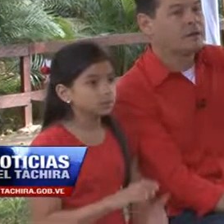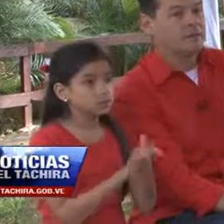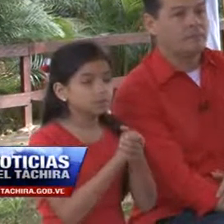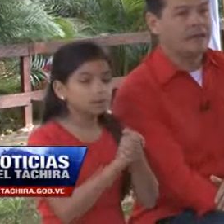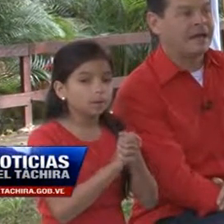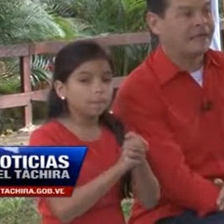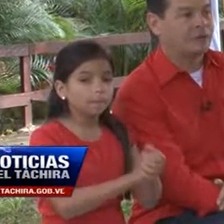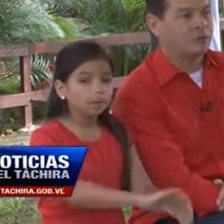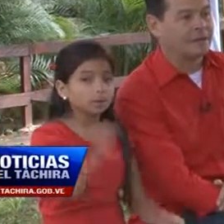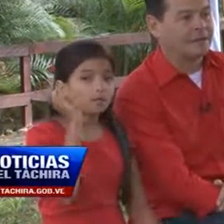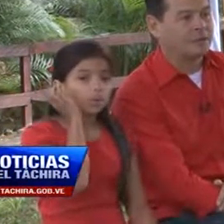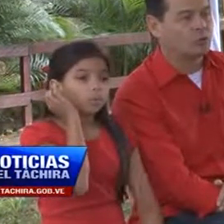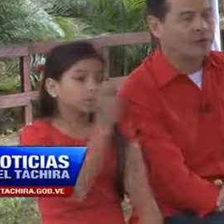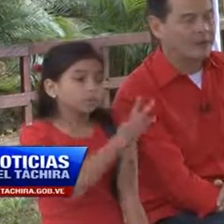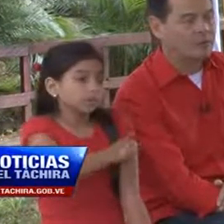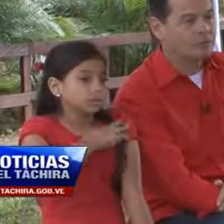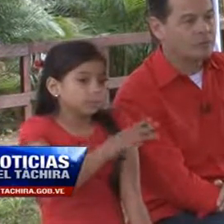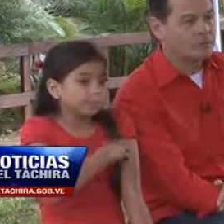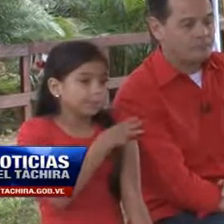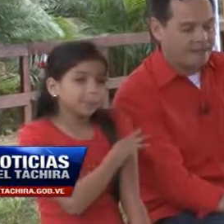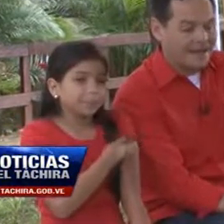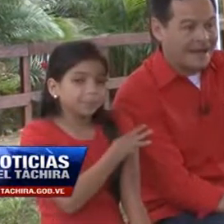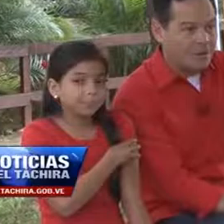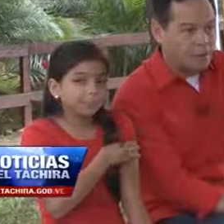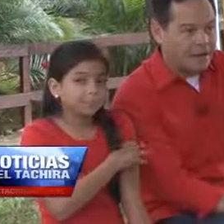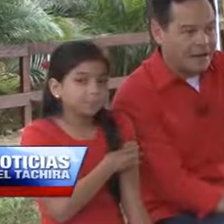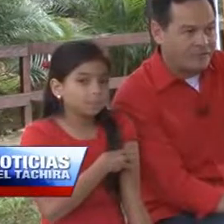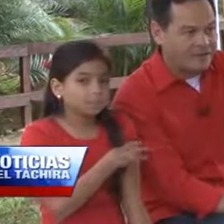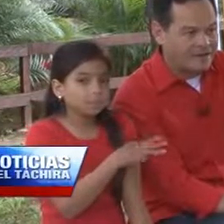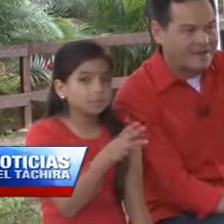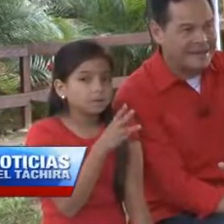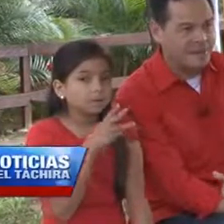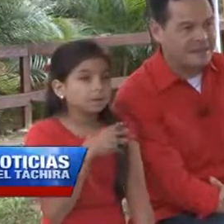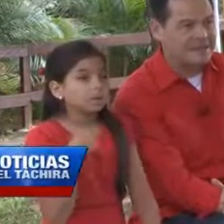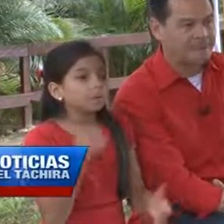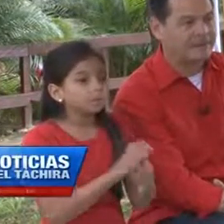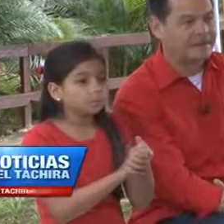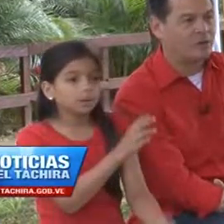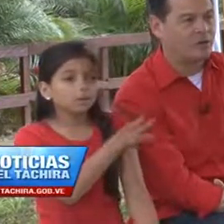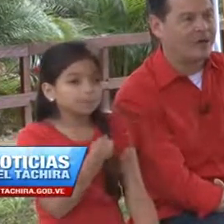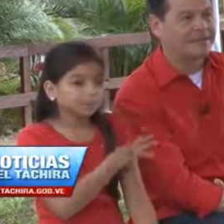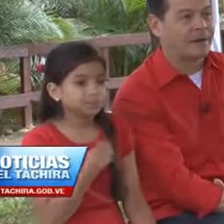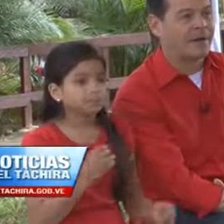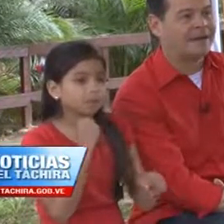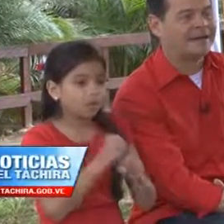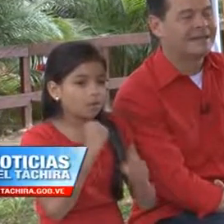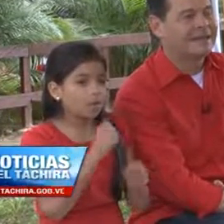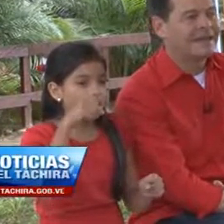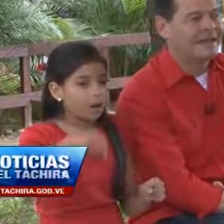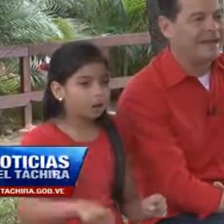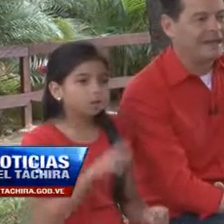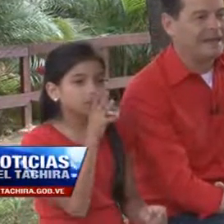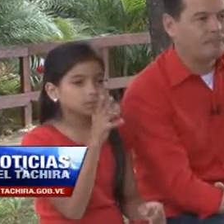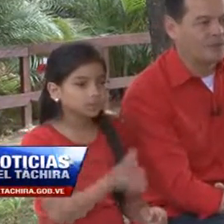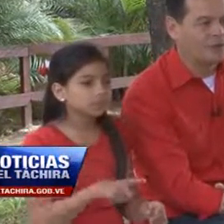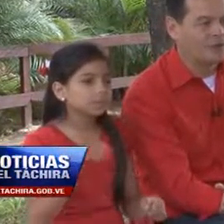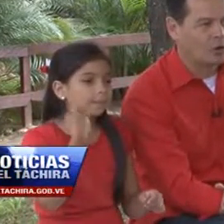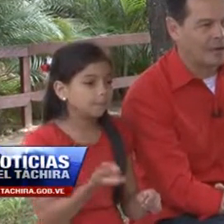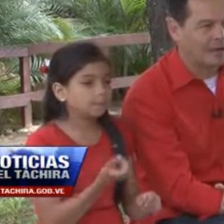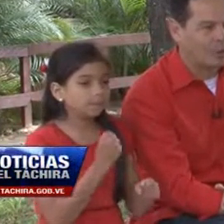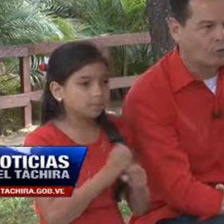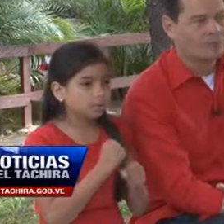ahí, vía la directora de talento humano, para ayudar a firmar y comience a partir de hoy a trabajar en el